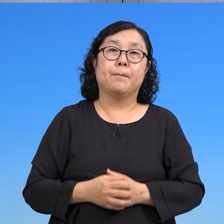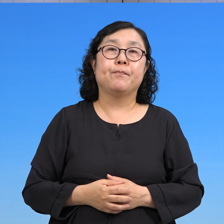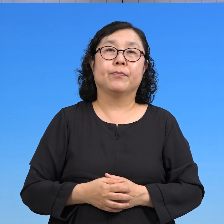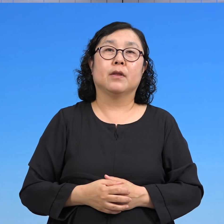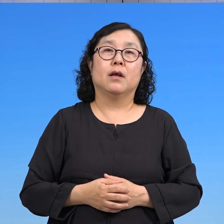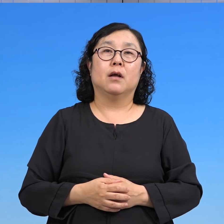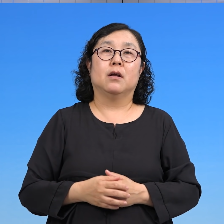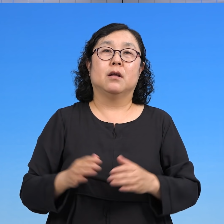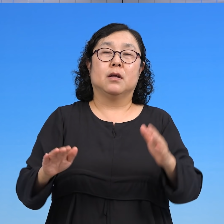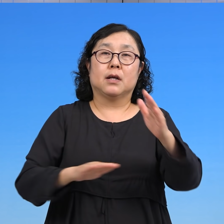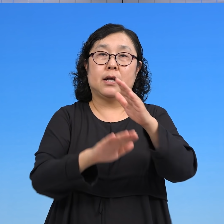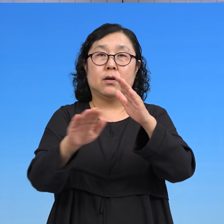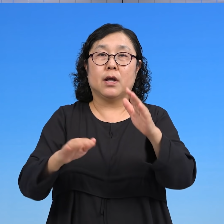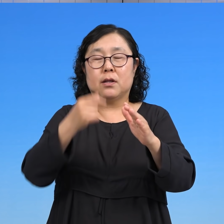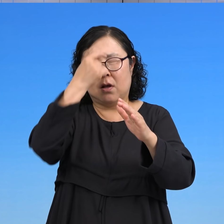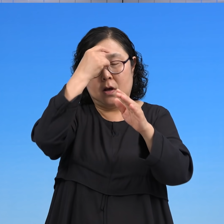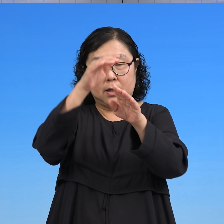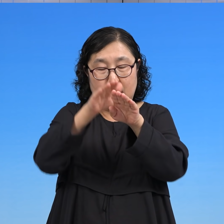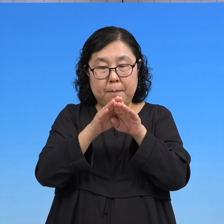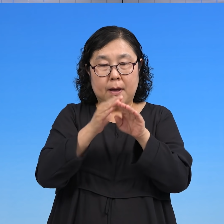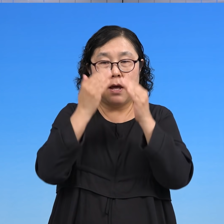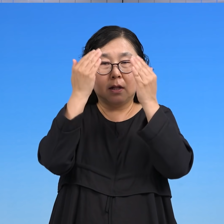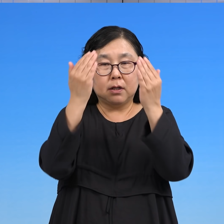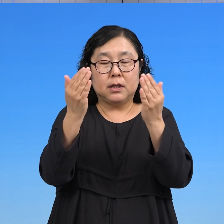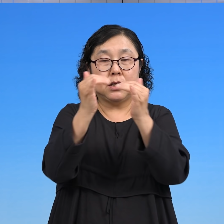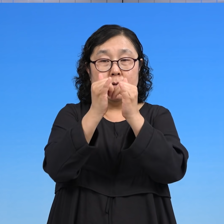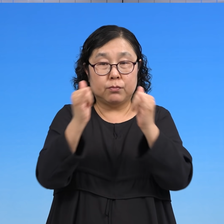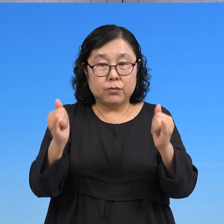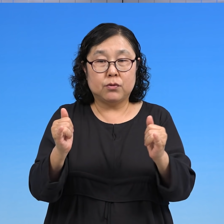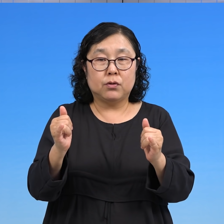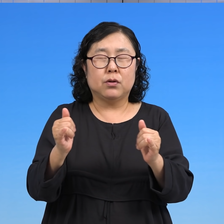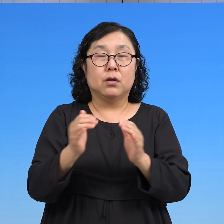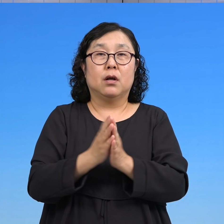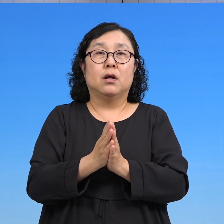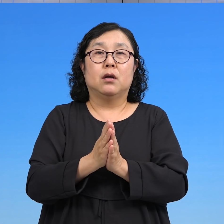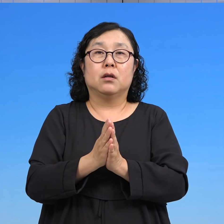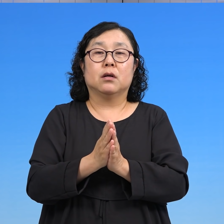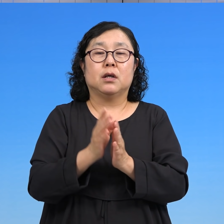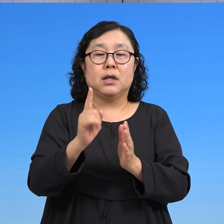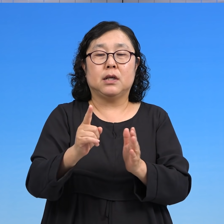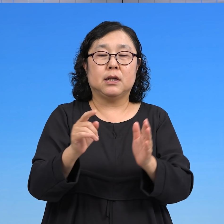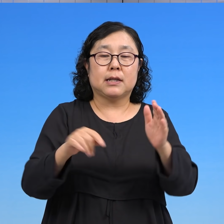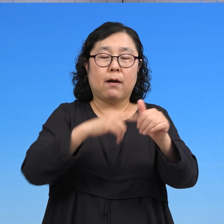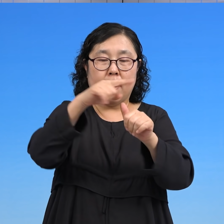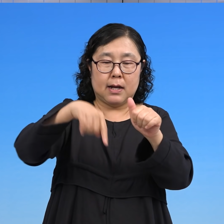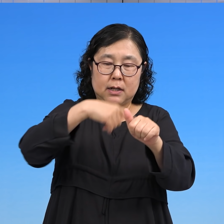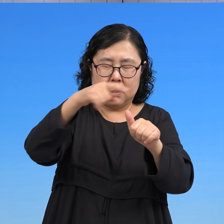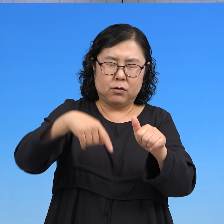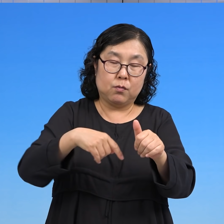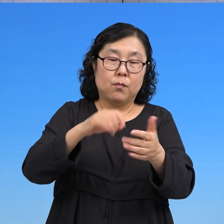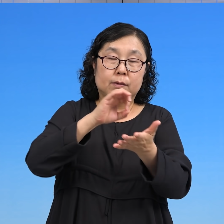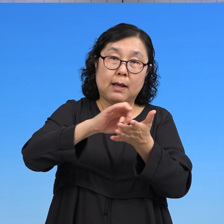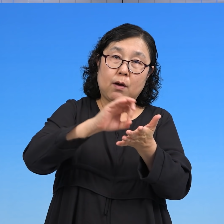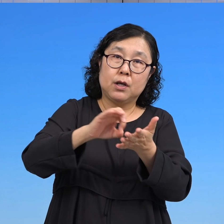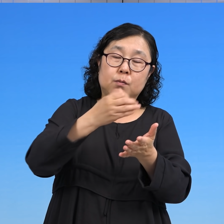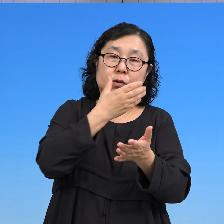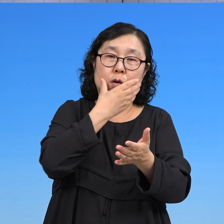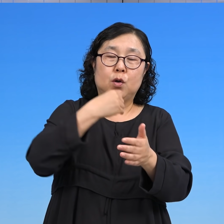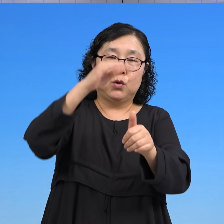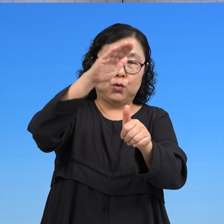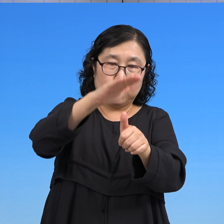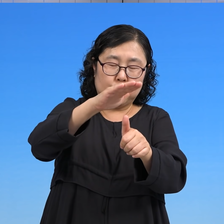저는 오늘 가정에서 예배 드리시는 분은 활용하시기 바랍니다. 이 상황을. 축도가 끝나면 자녀들과